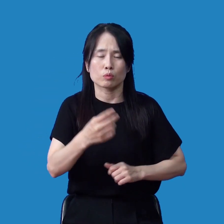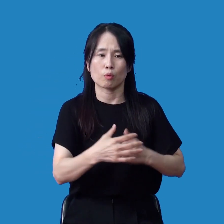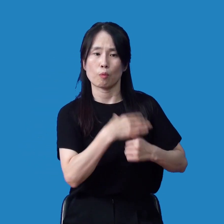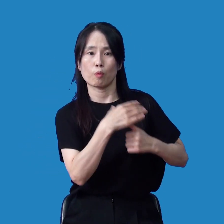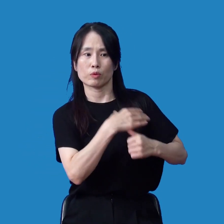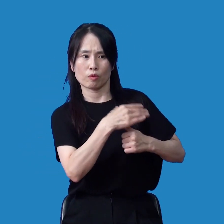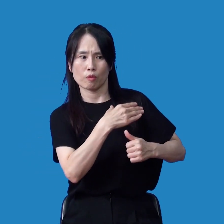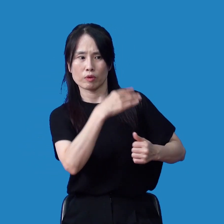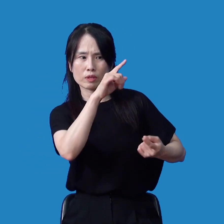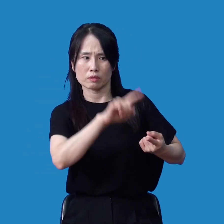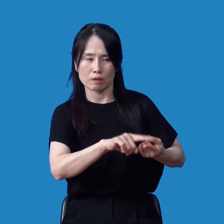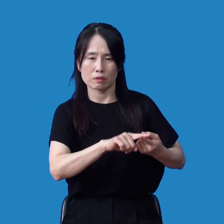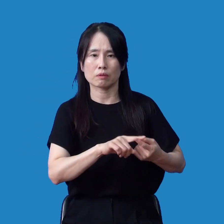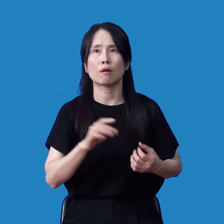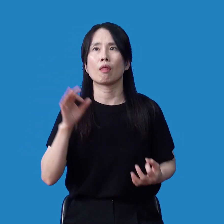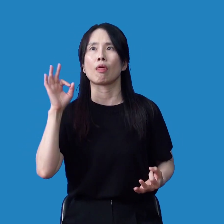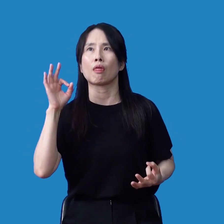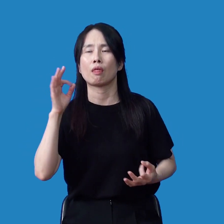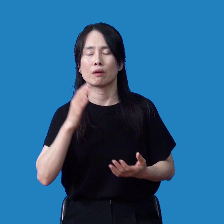개신교,